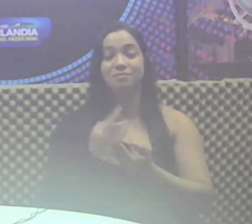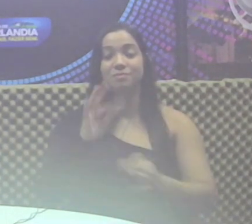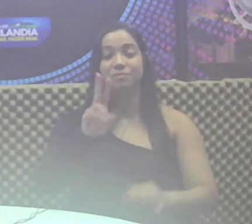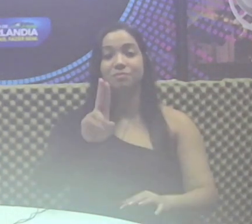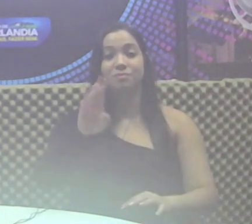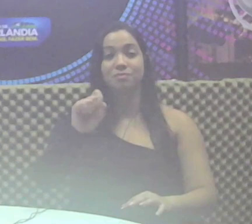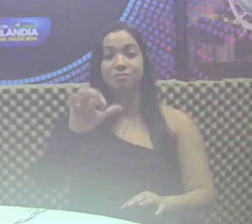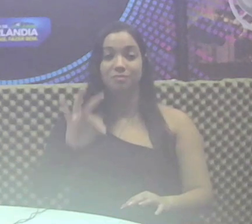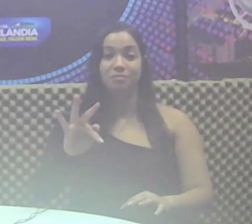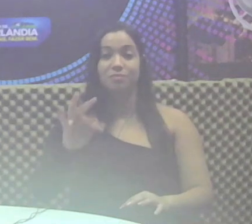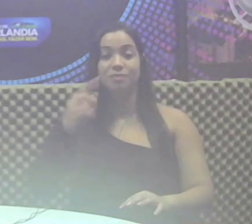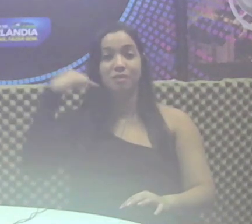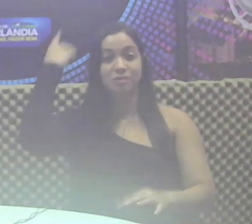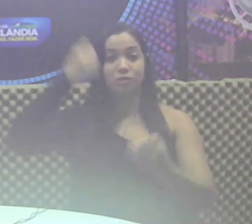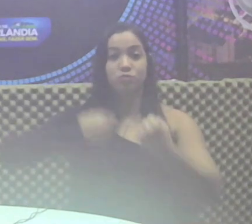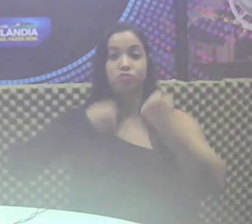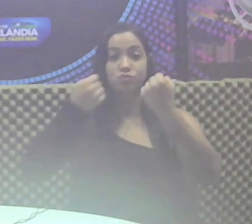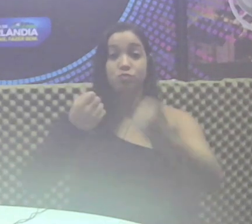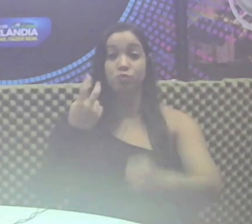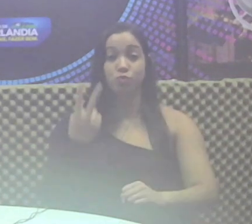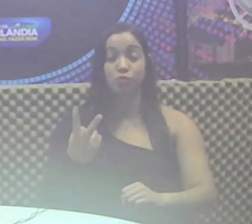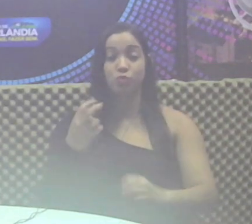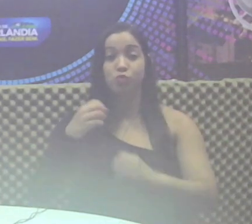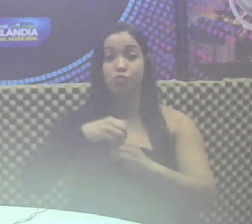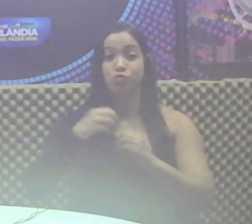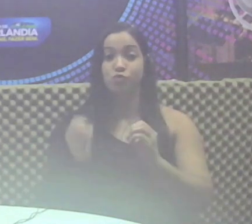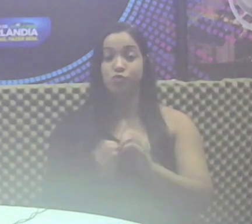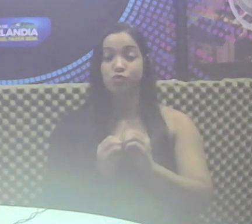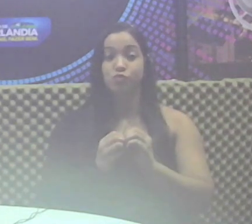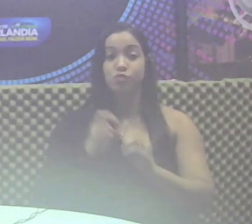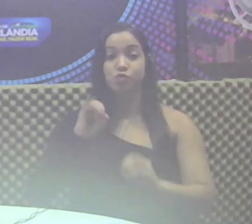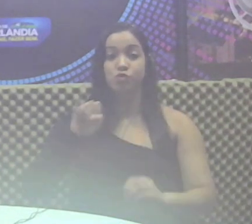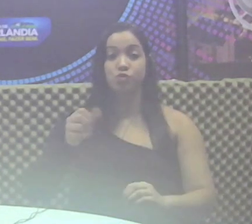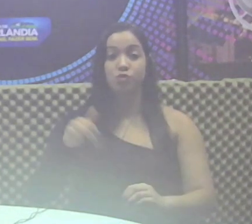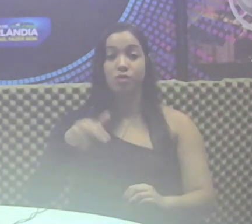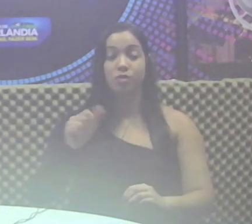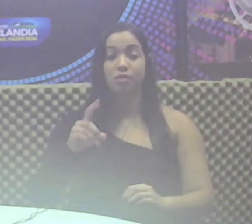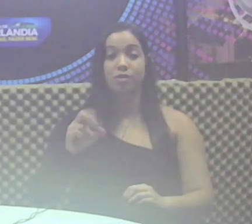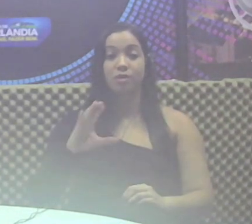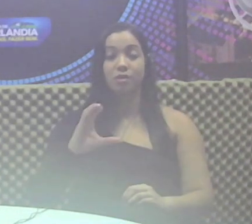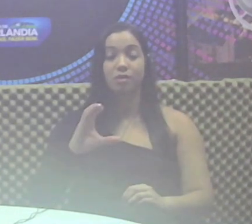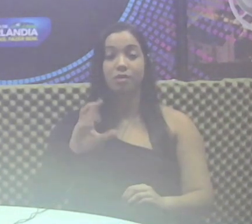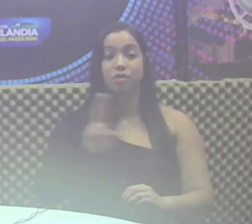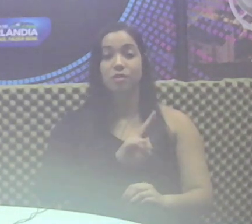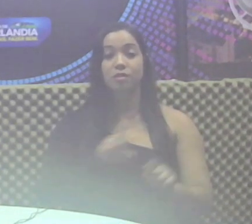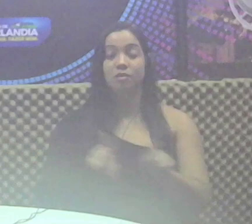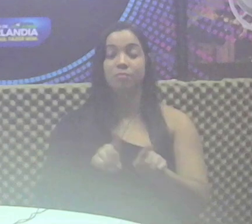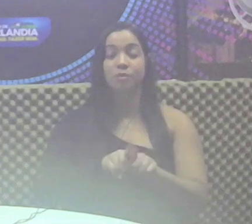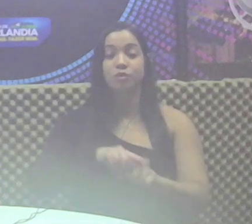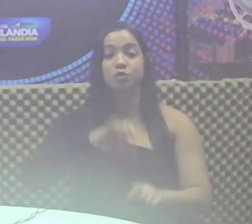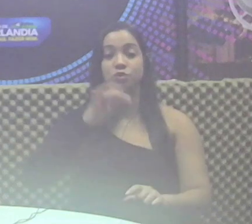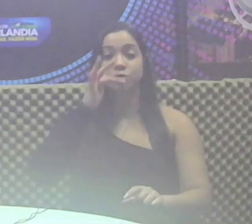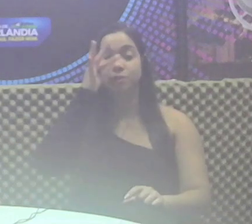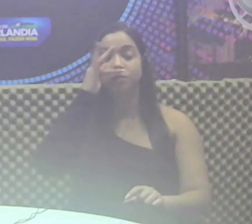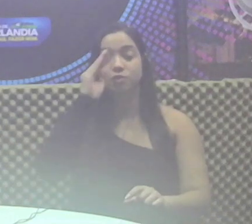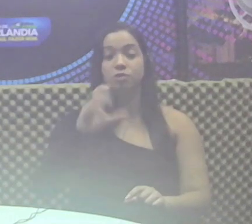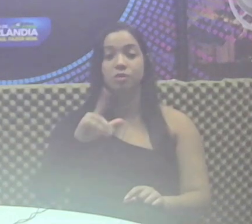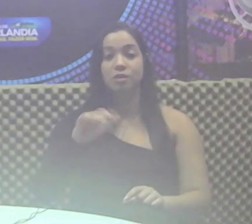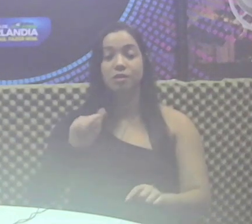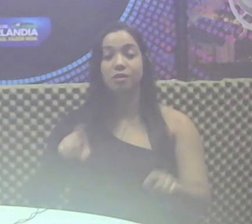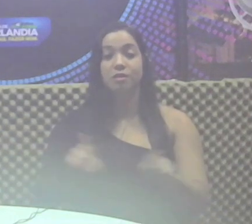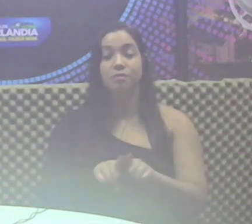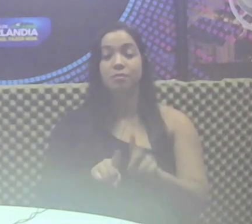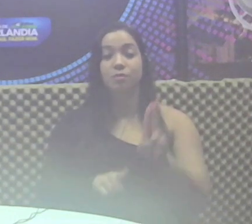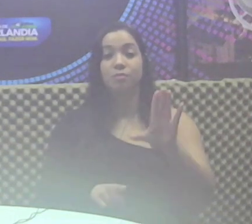UBSFs São Jorge II, Shopping Park, Joana d'Arc e Jardim Célia, e também nas unidades básicas de saúde, as